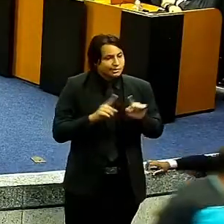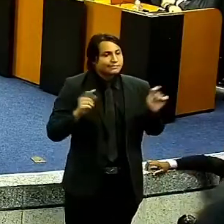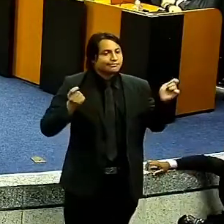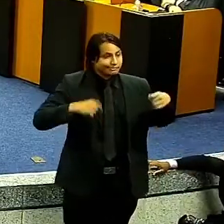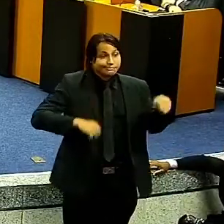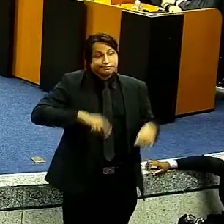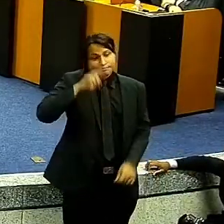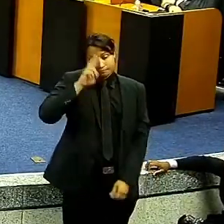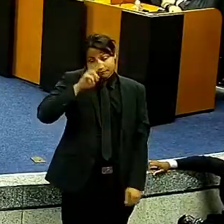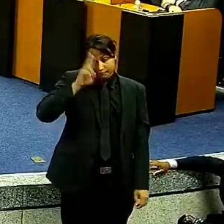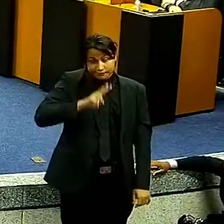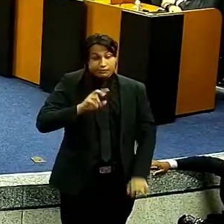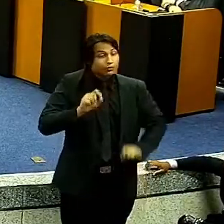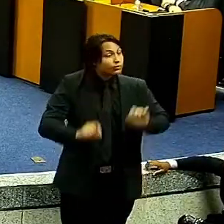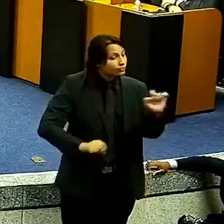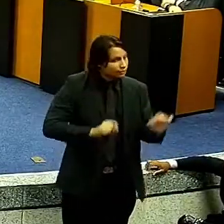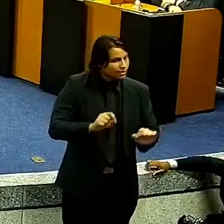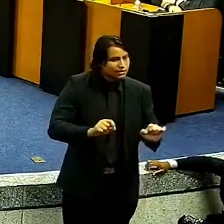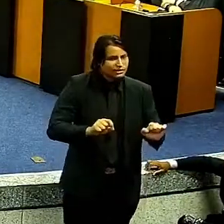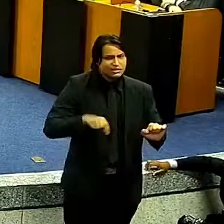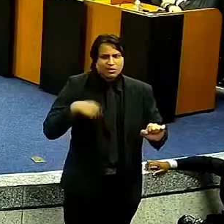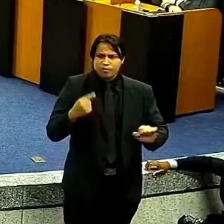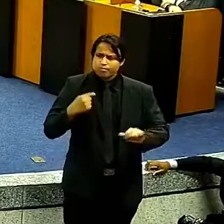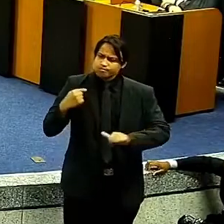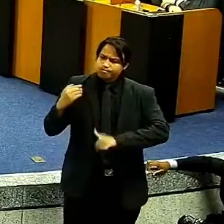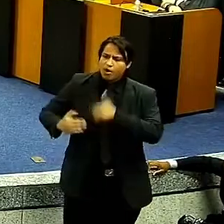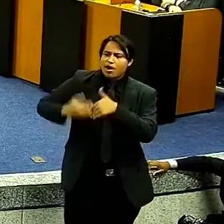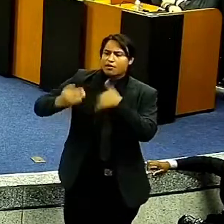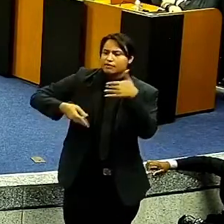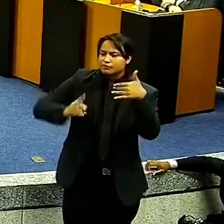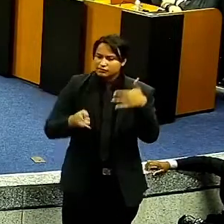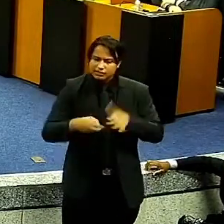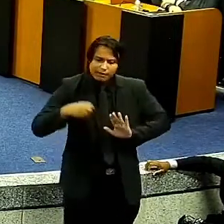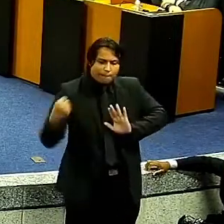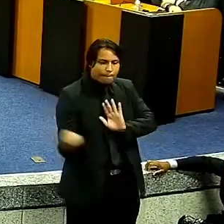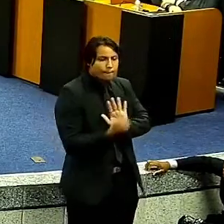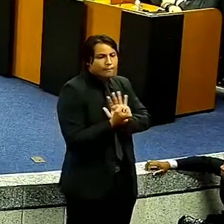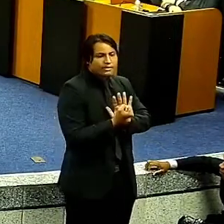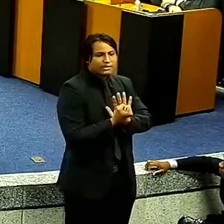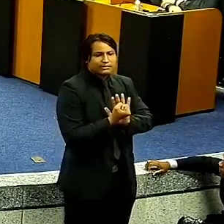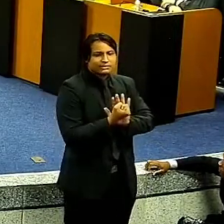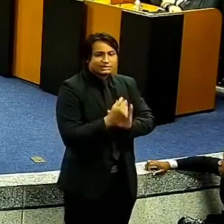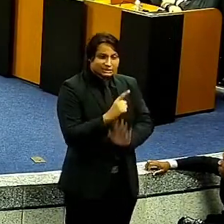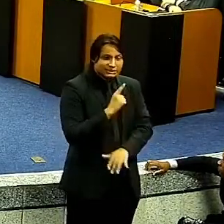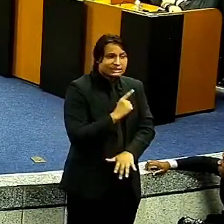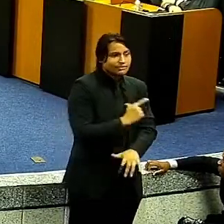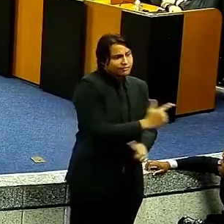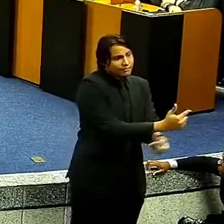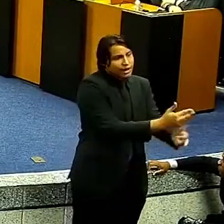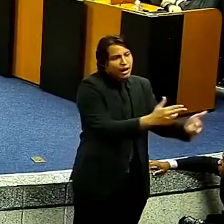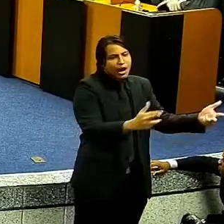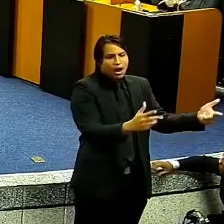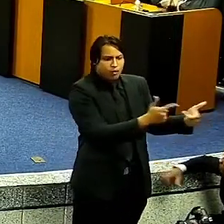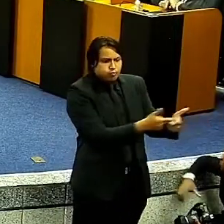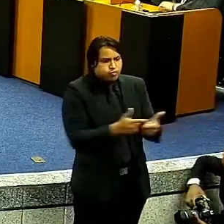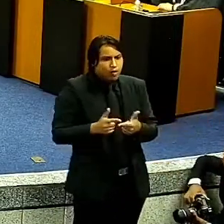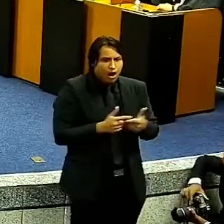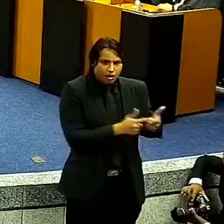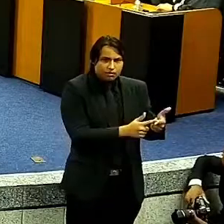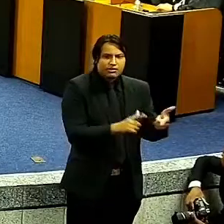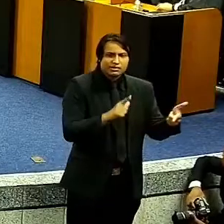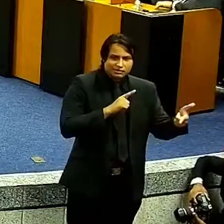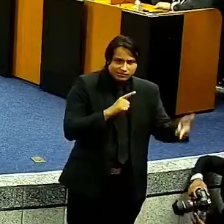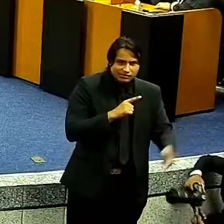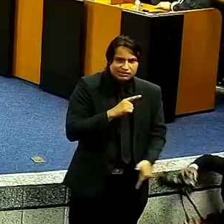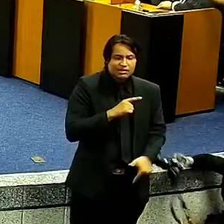relembrar que o nosso Império sempre foi marcado por fraudes eleitorais urnas